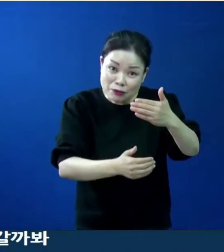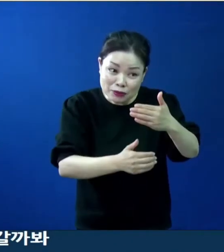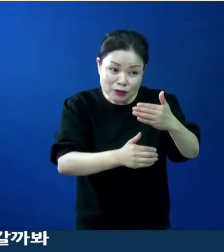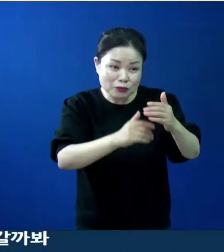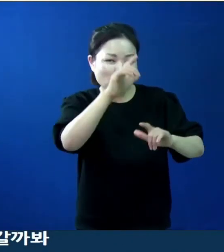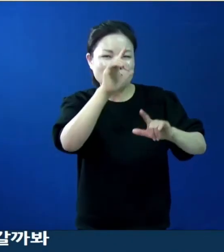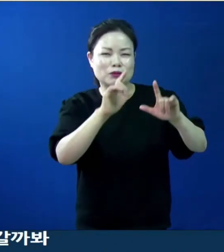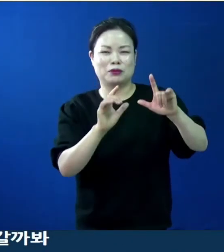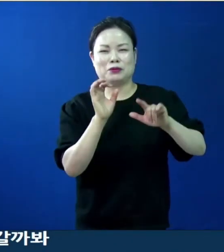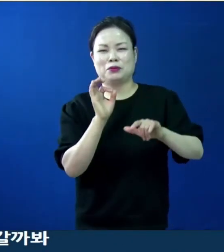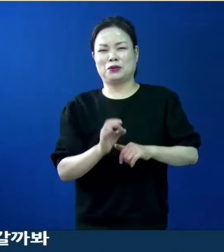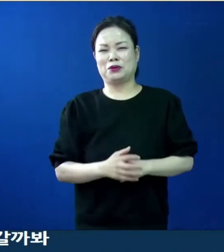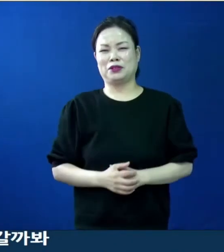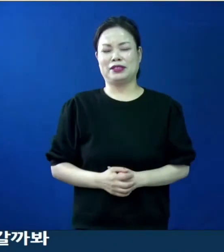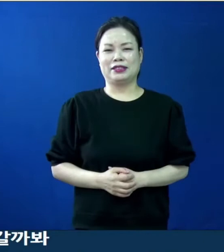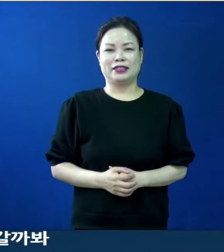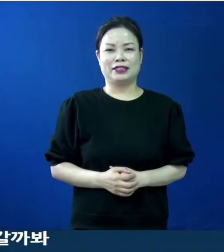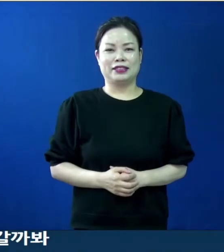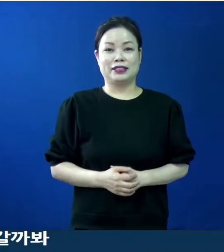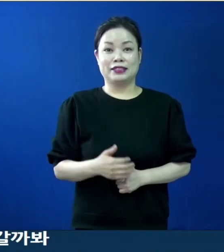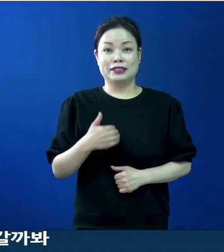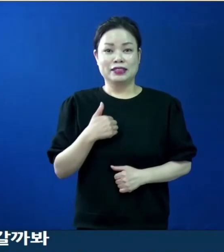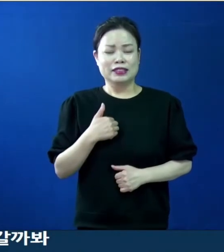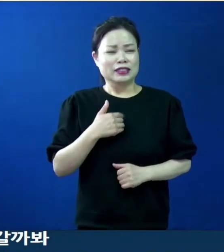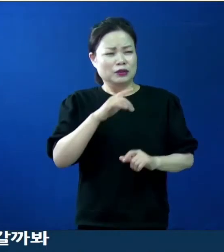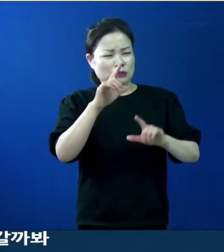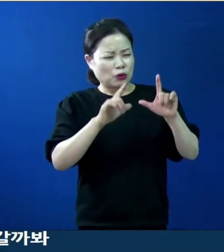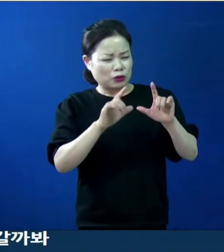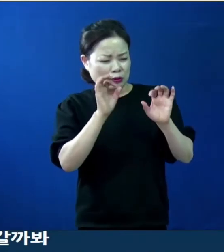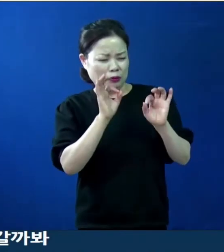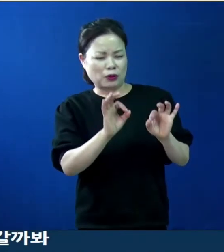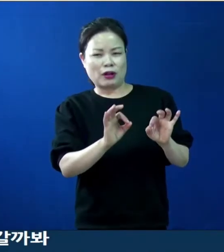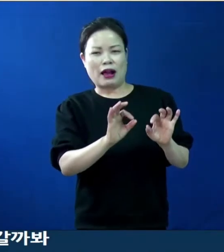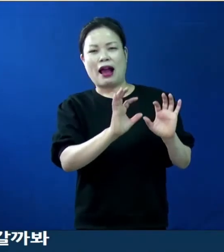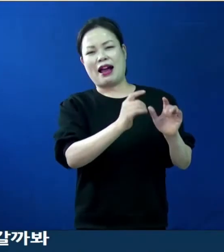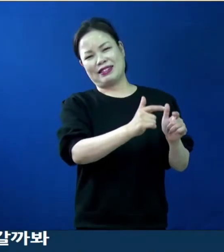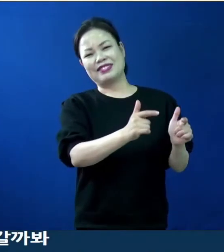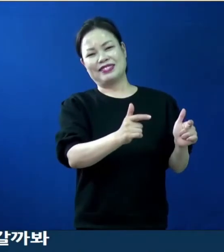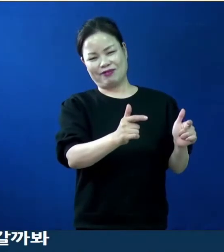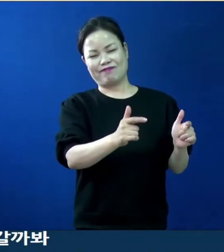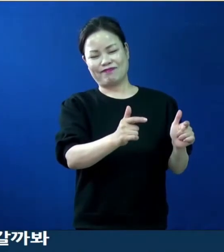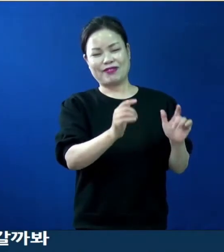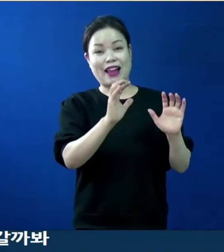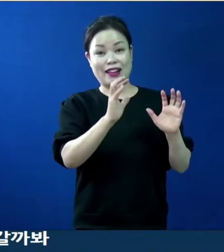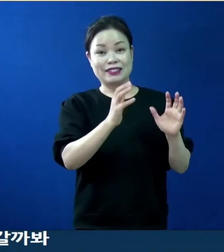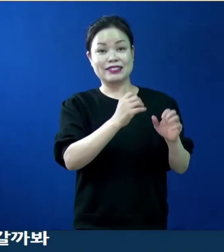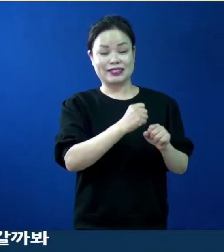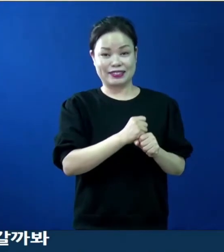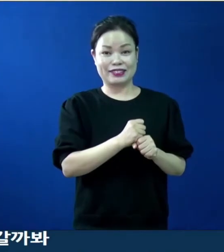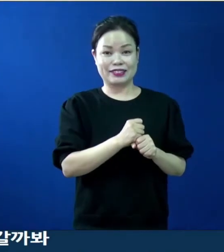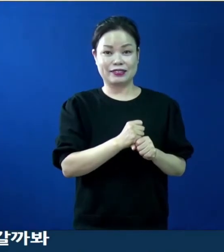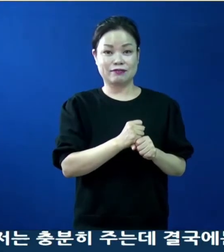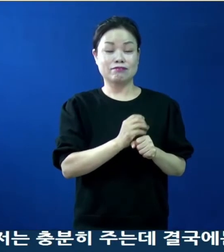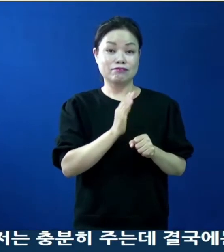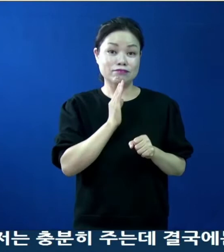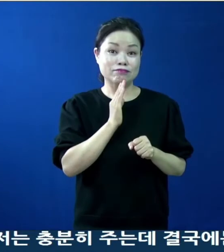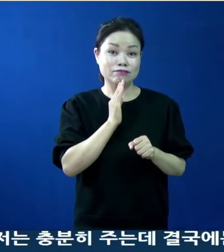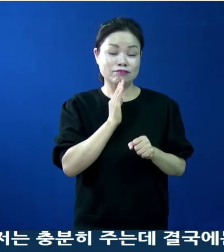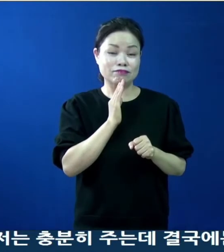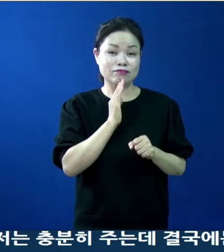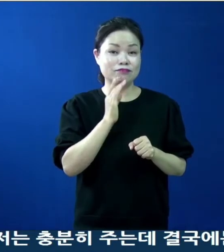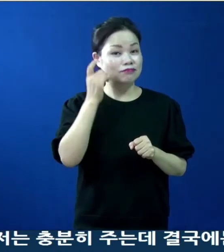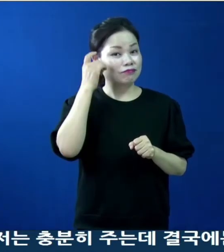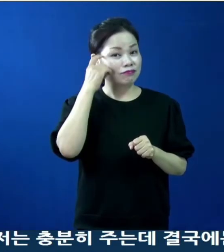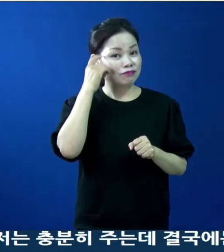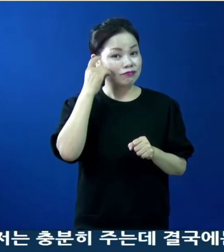모습을 봅니다. 제가 이 모습을 보면서 아이들일까 하면서 또 당연히 그럴 수